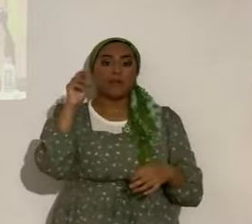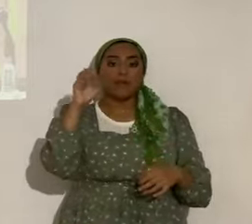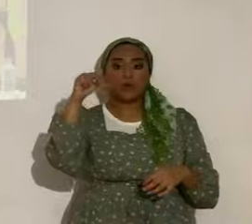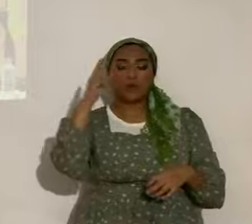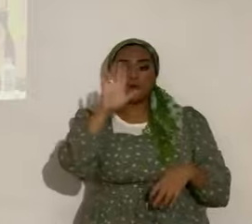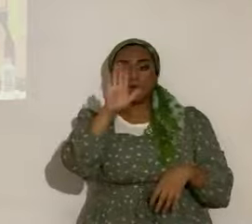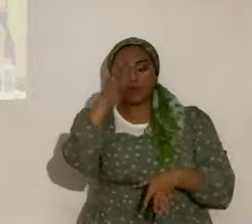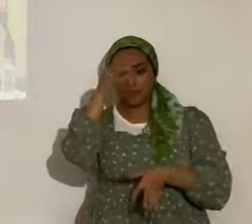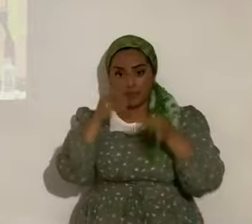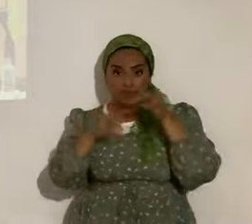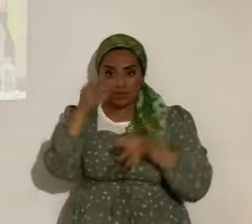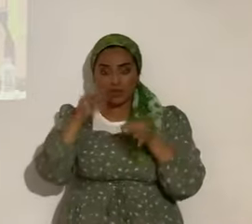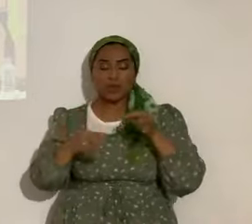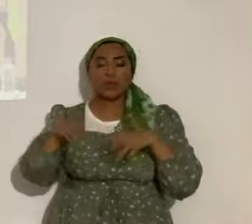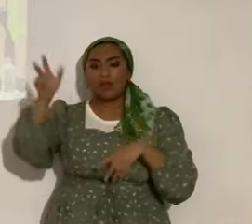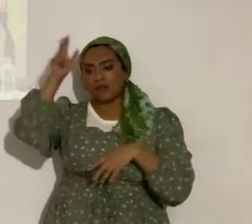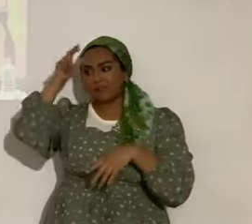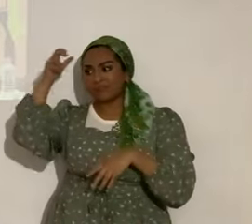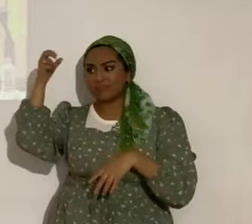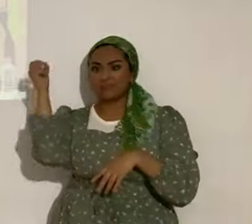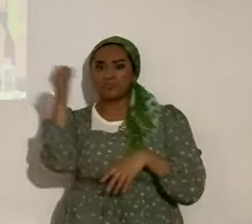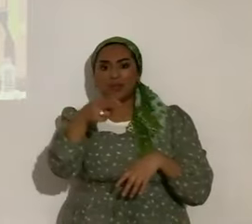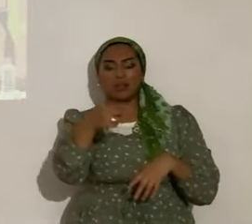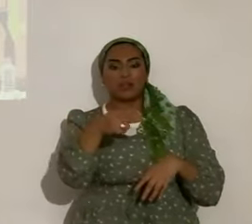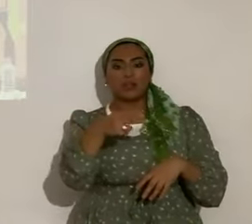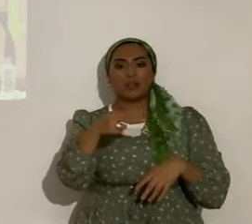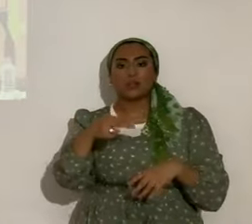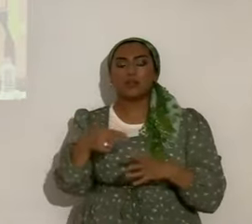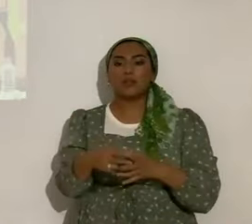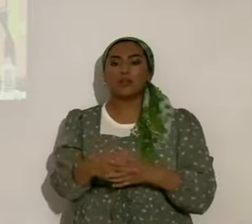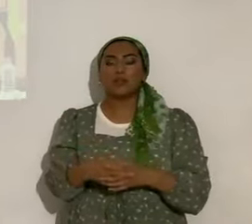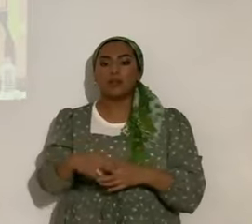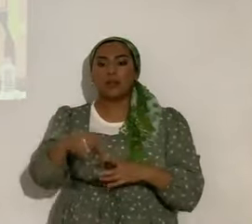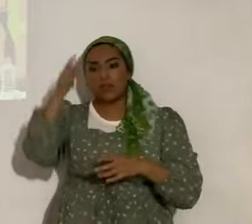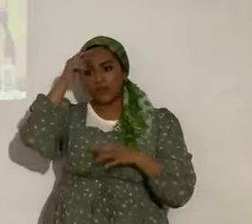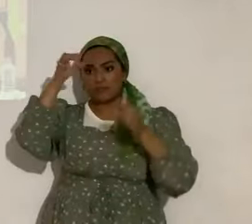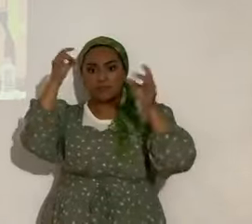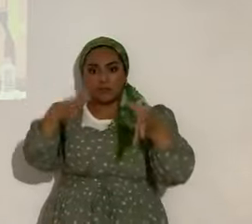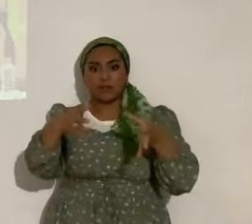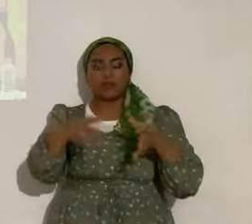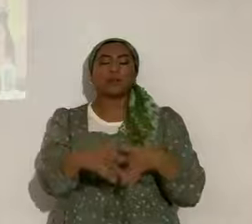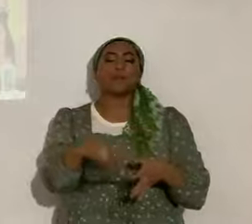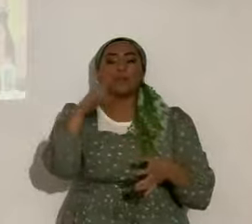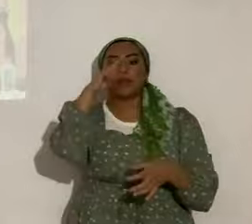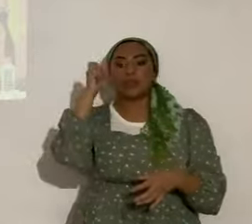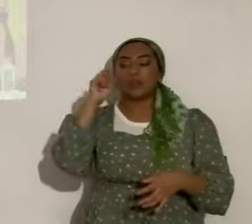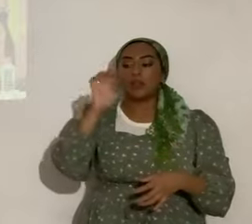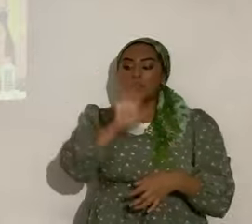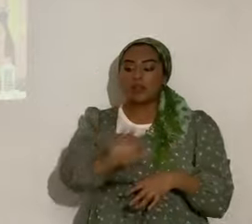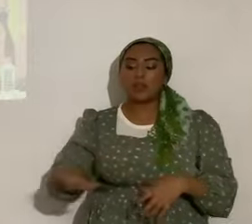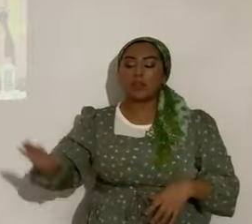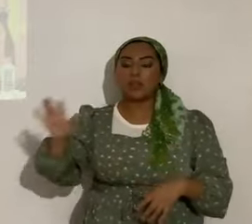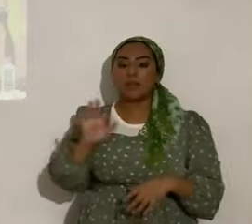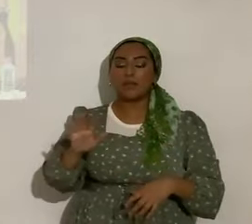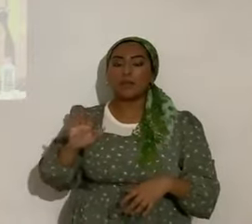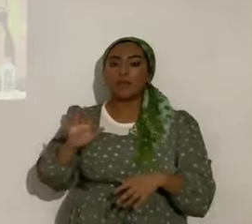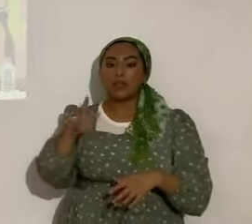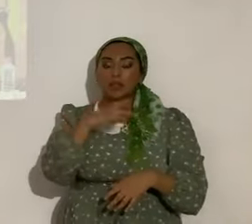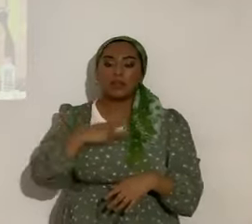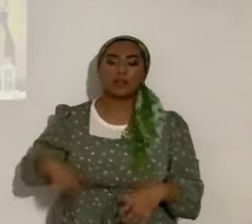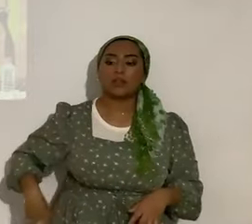eres justo, te odia el diablo y la gente que le sigue. ¿Sí? Porque de ellos es el reino de los